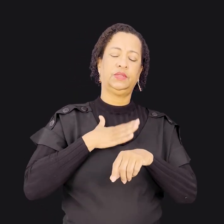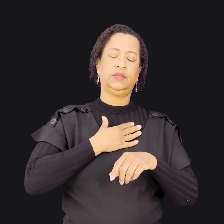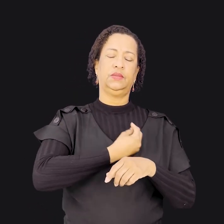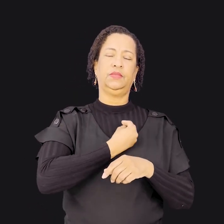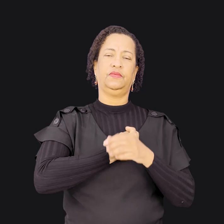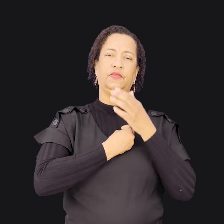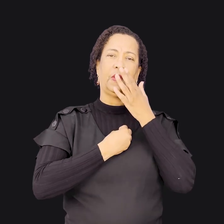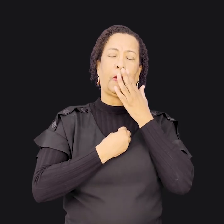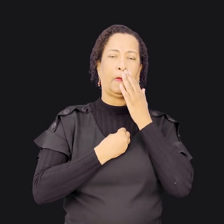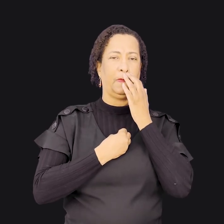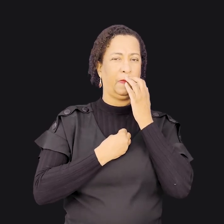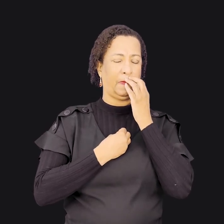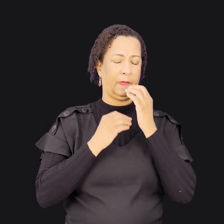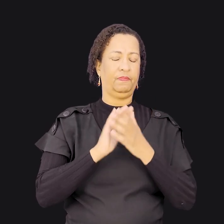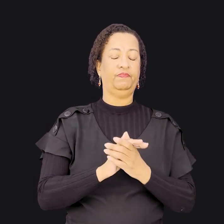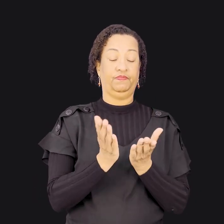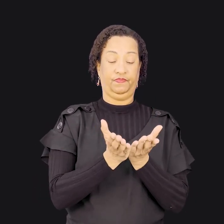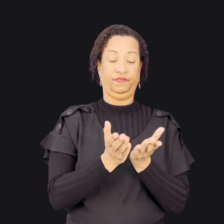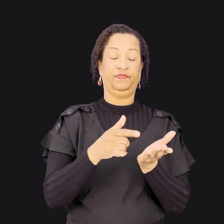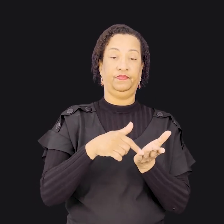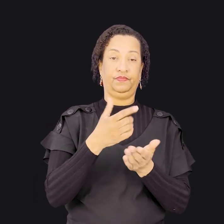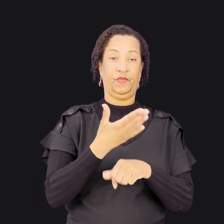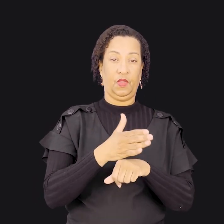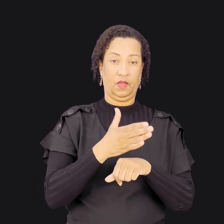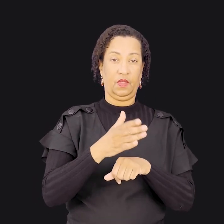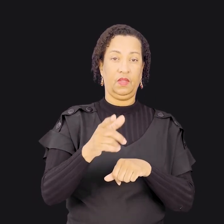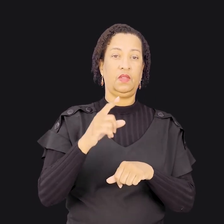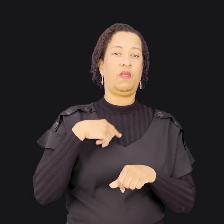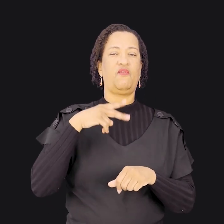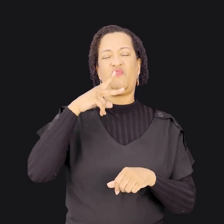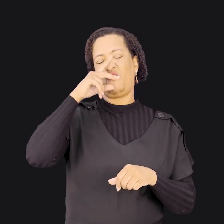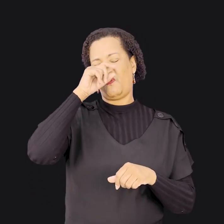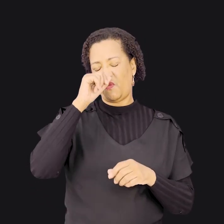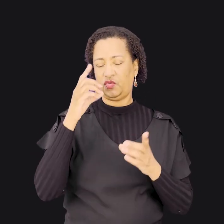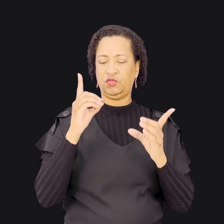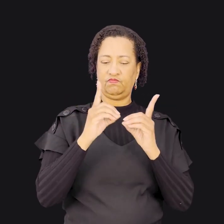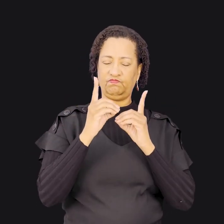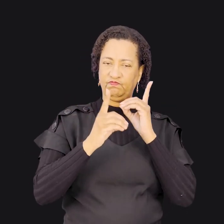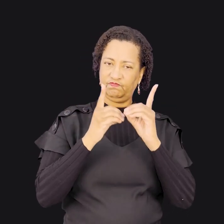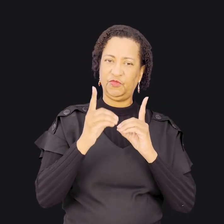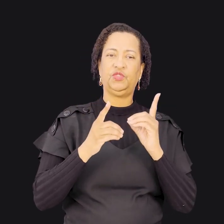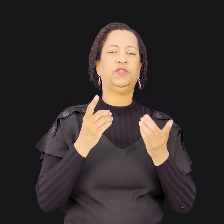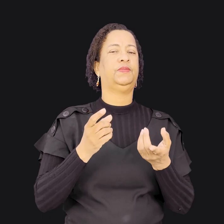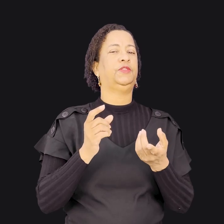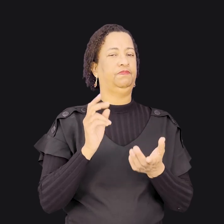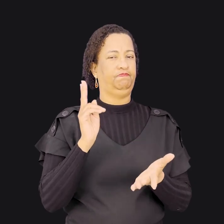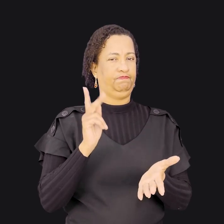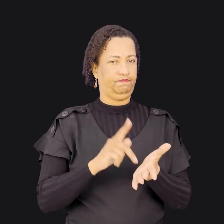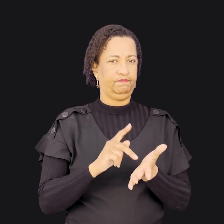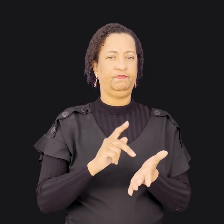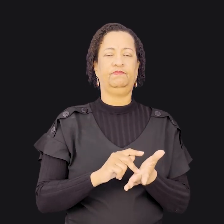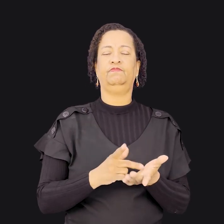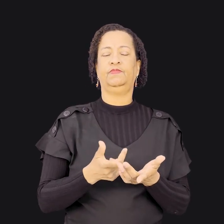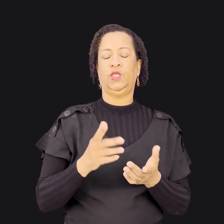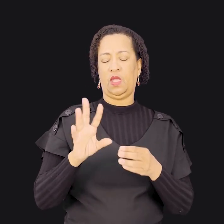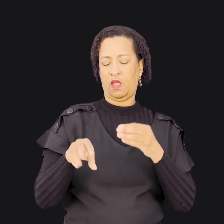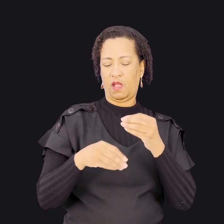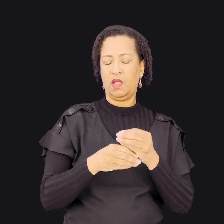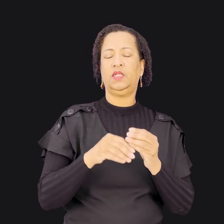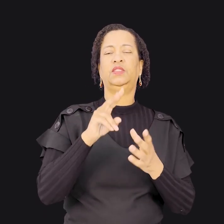vida. É na aplicação da palavra que ela será a força dinâmica que foi destinada a ser. É acrescentando virtude